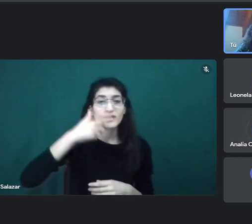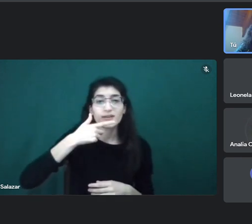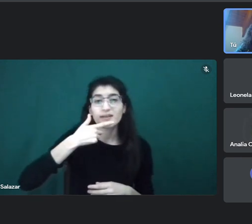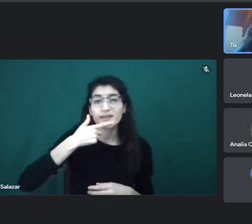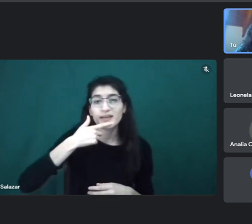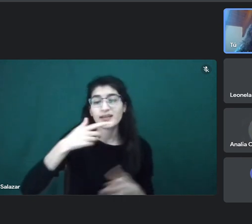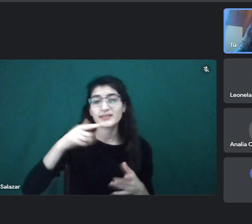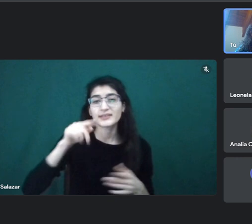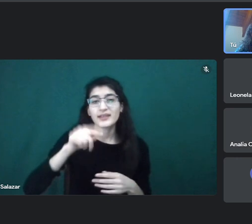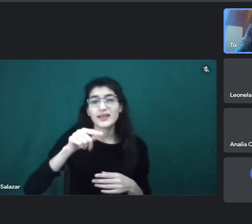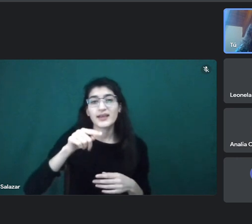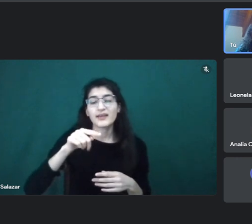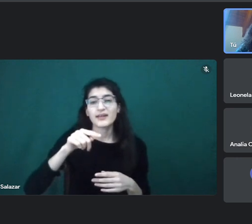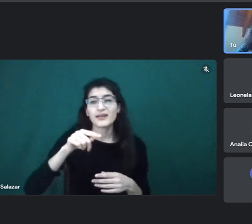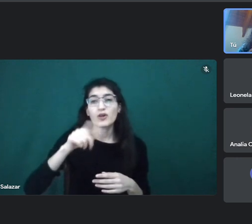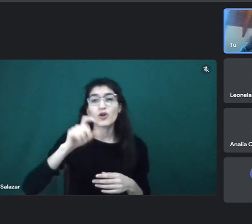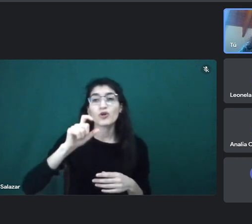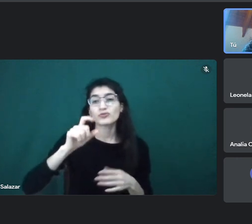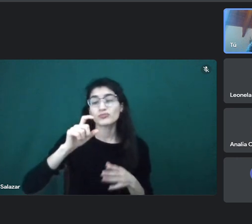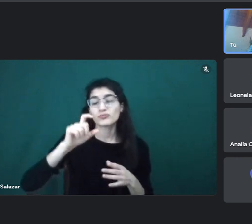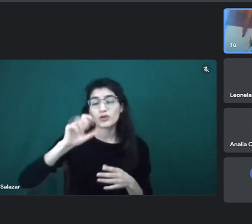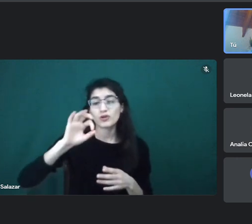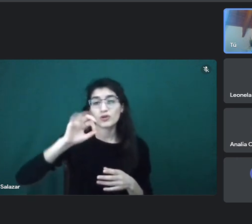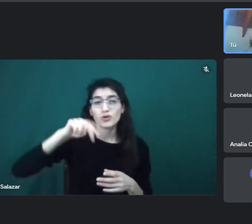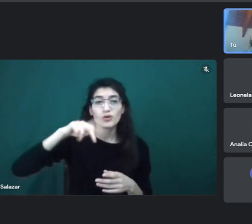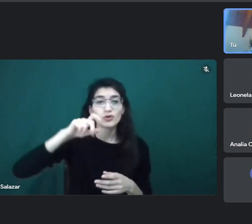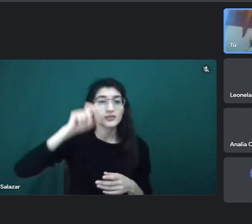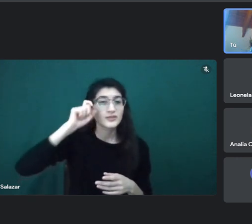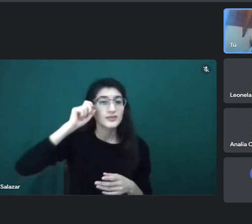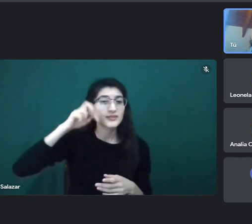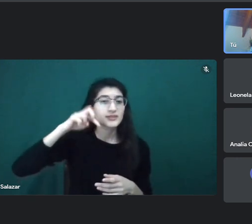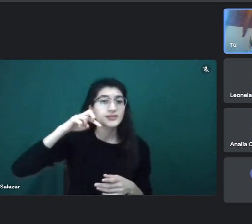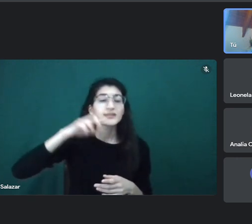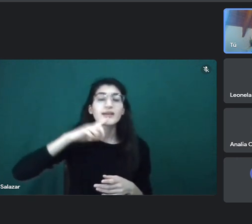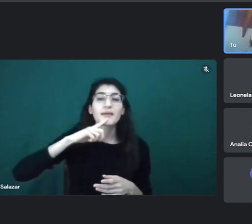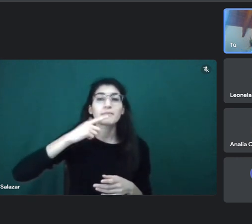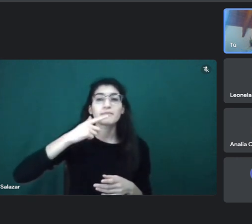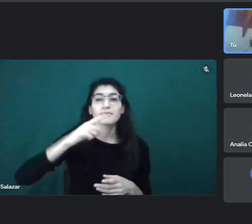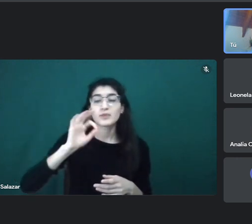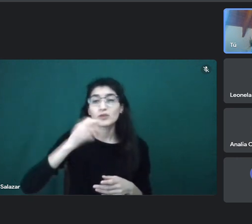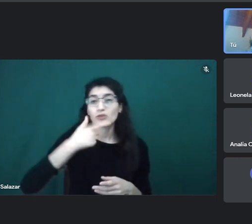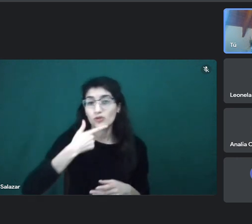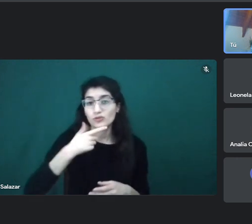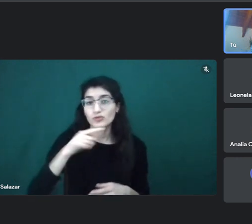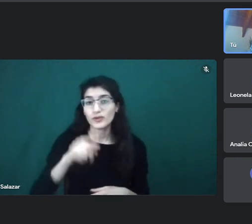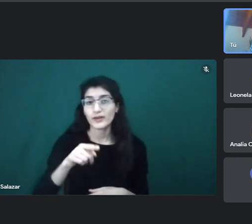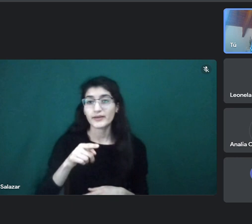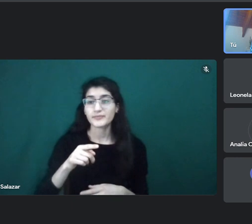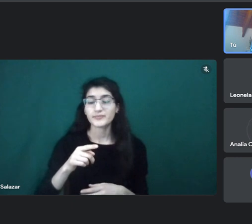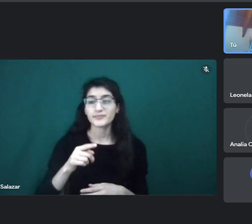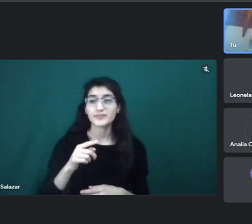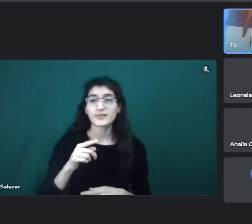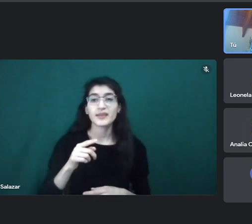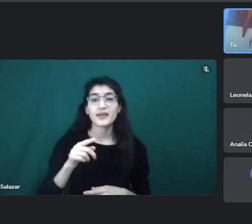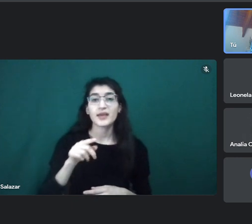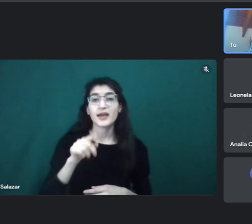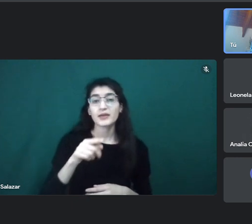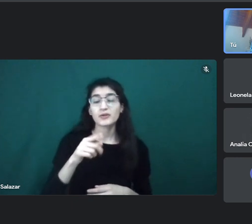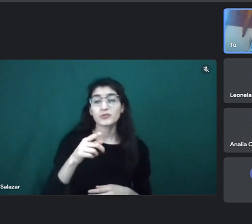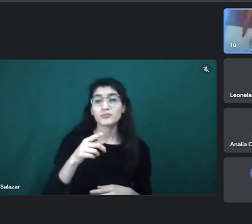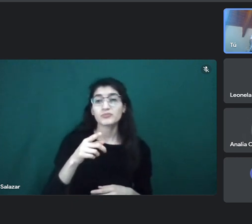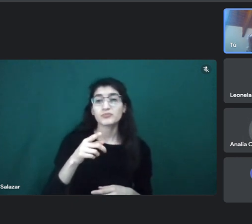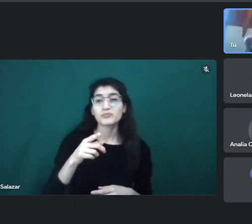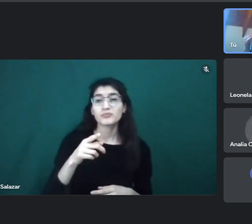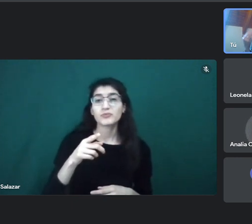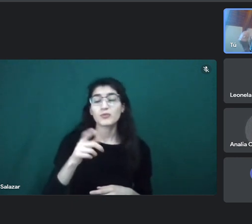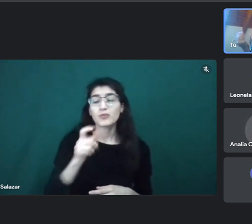del verbo seguir. Ustedes tienen que sacarle ING. Cuando usted tiene una palabra con ING, no la tienen que buscar con ING. Le